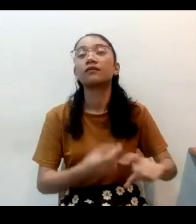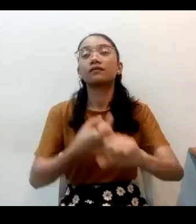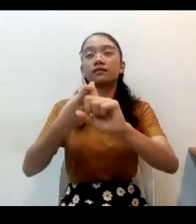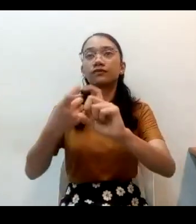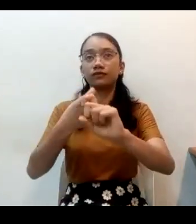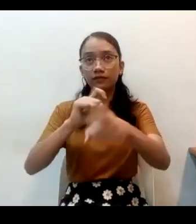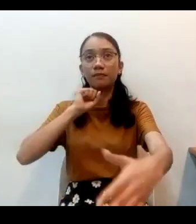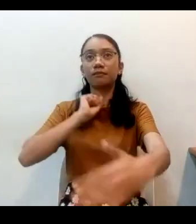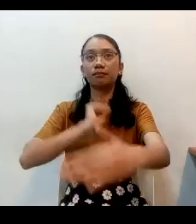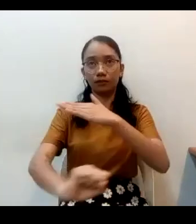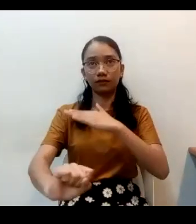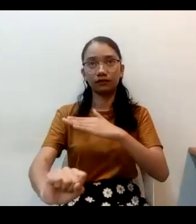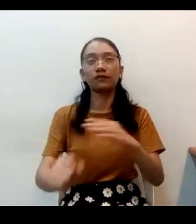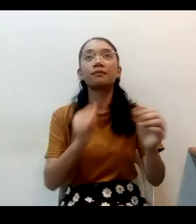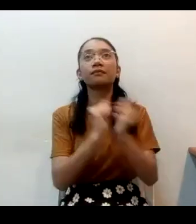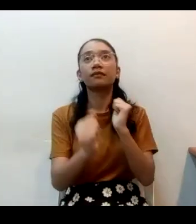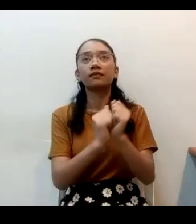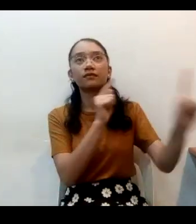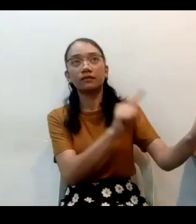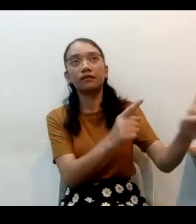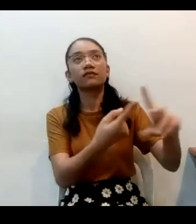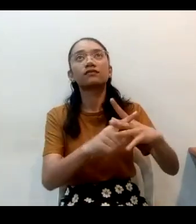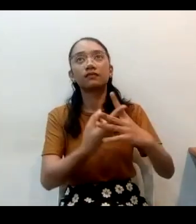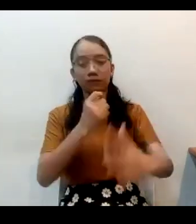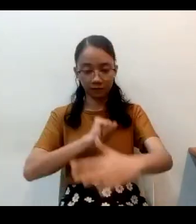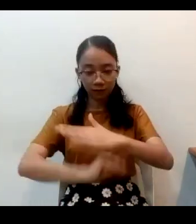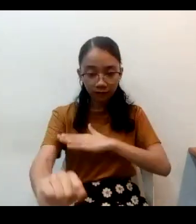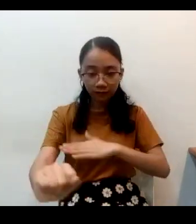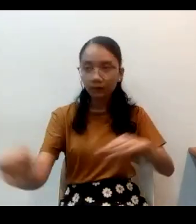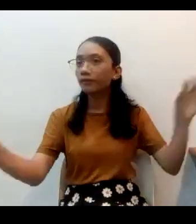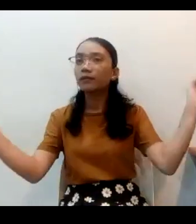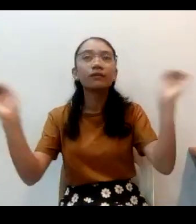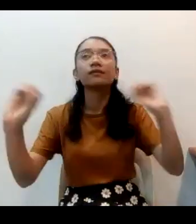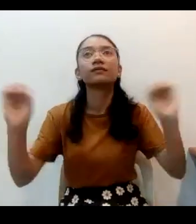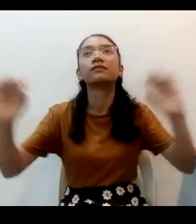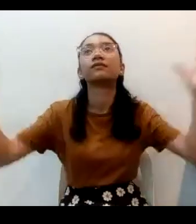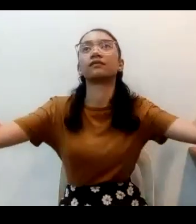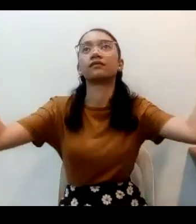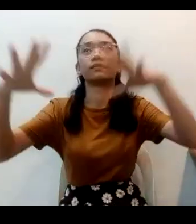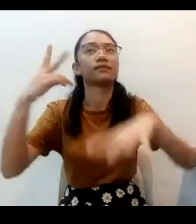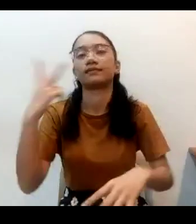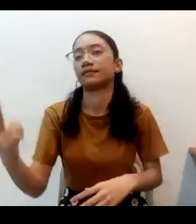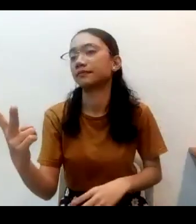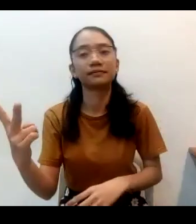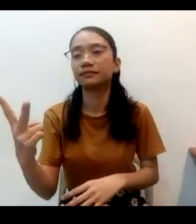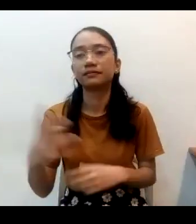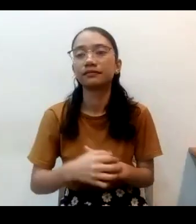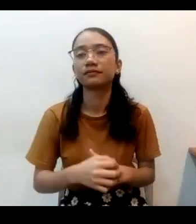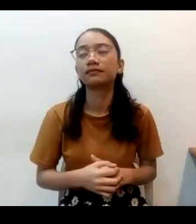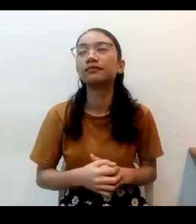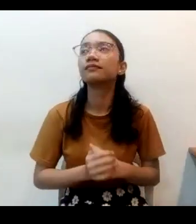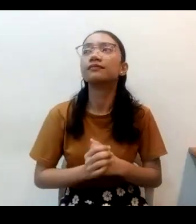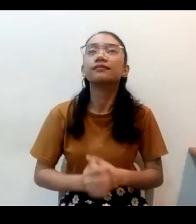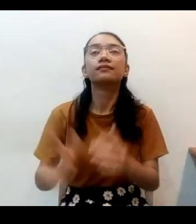yung ipinanganak po na bulag, ibig sabihin, mula nung pinanganak siya, hindi na po siya nakakita ng liwanag. Then Jesus said, in order